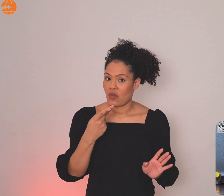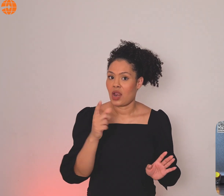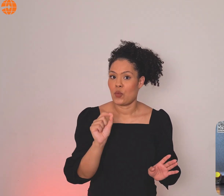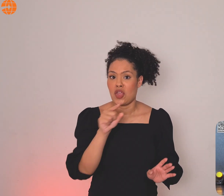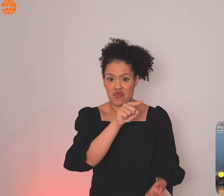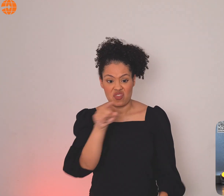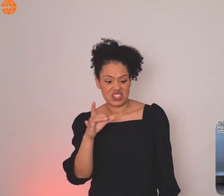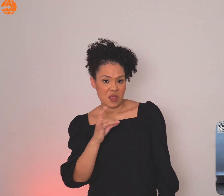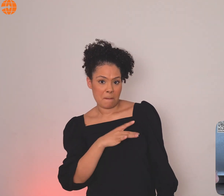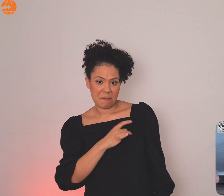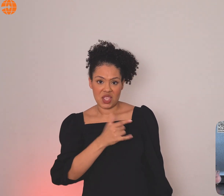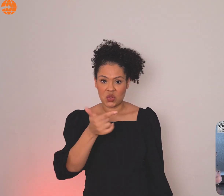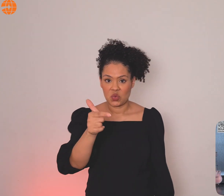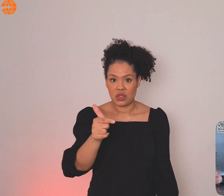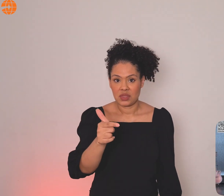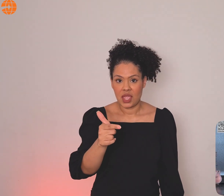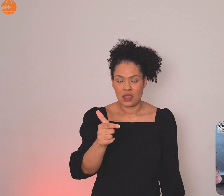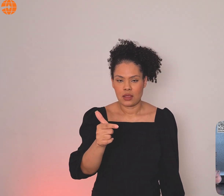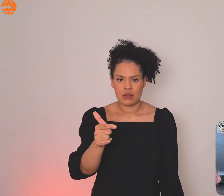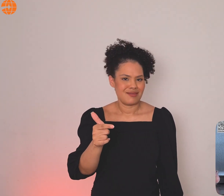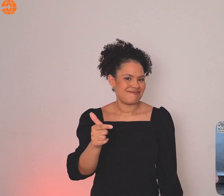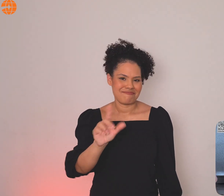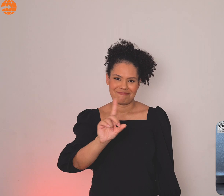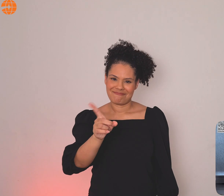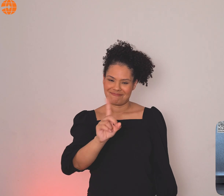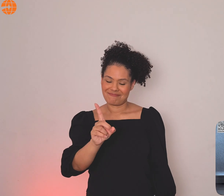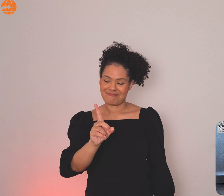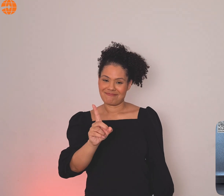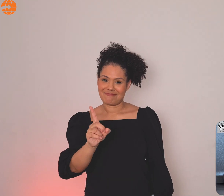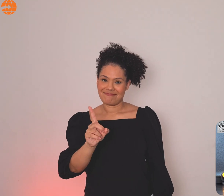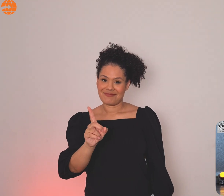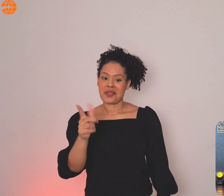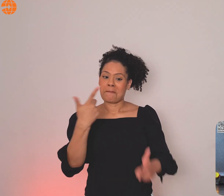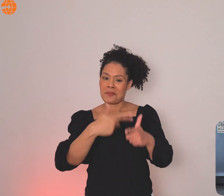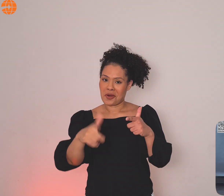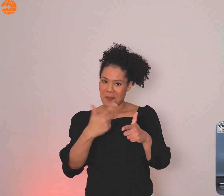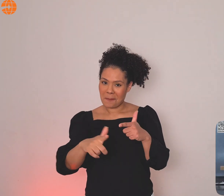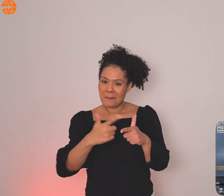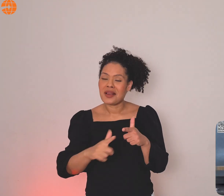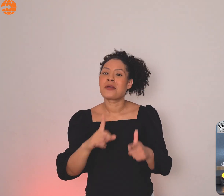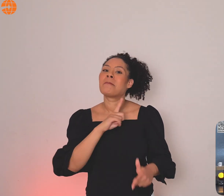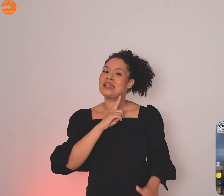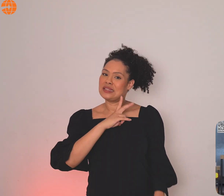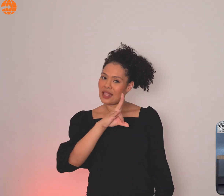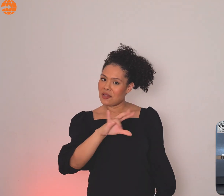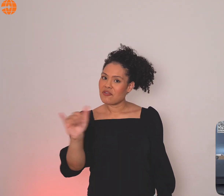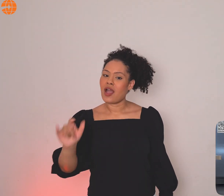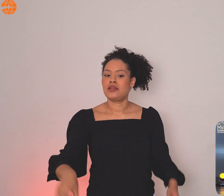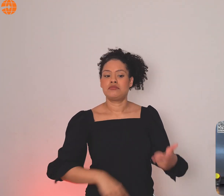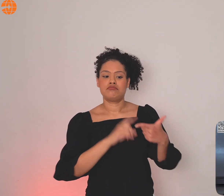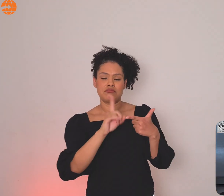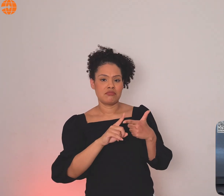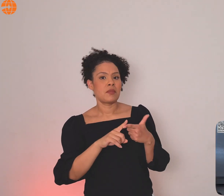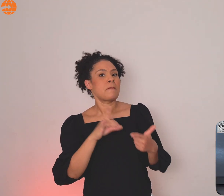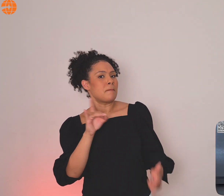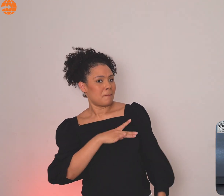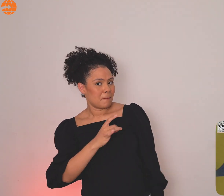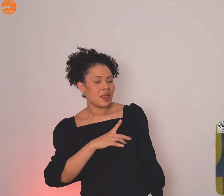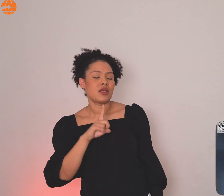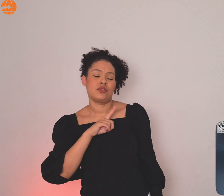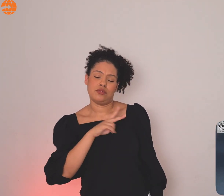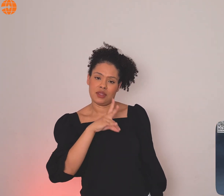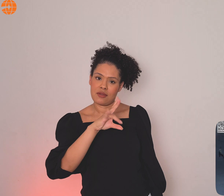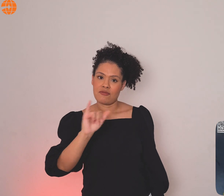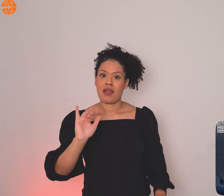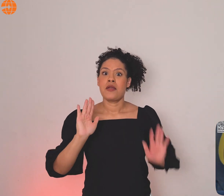só disse que apesar do seu medo e apesar dos seus problemas, que a ordem é marchar, para que você revele a glória de Deus e